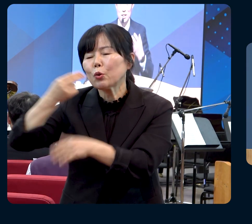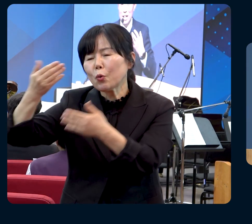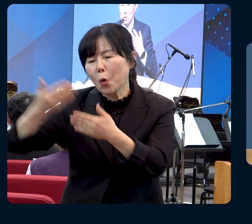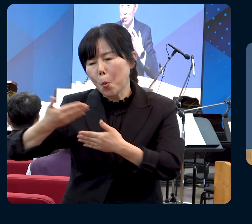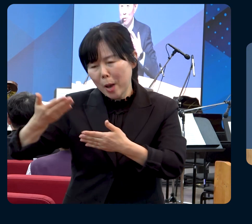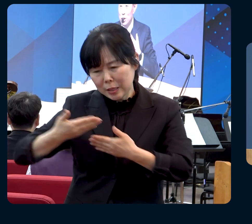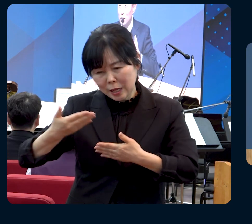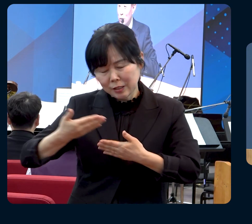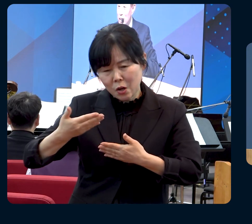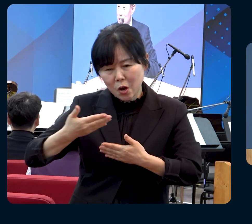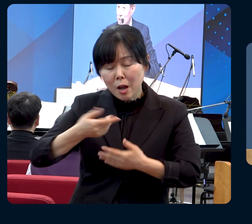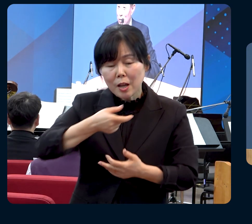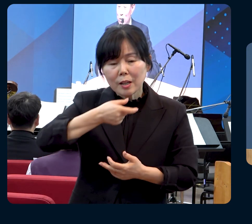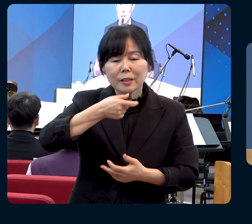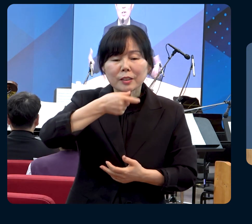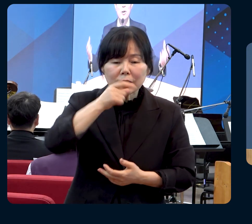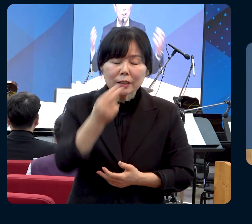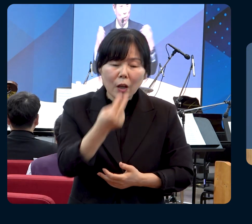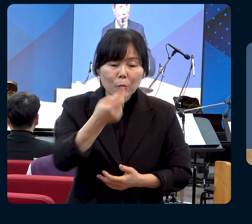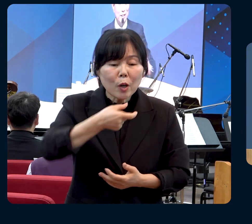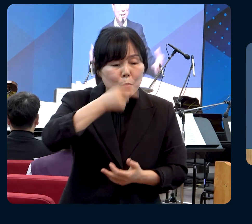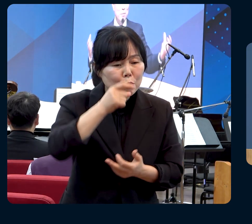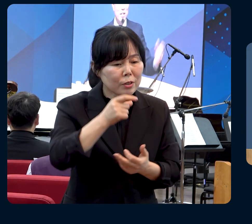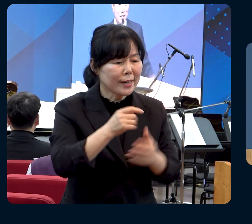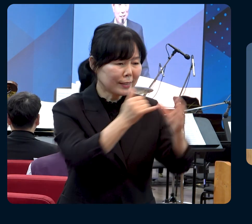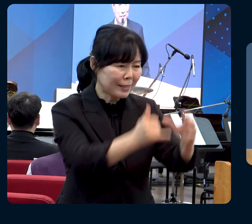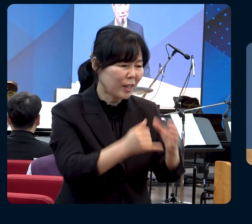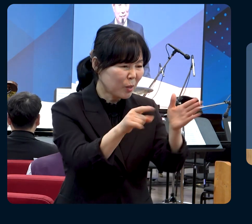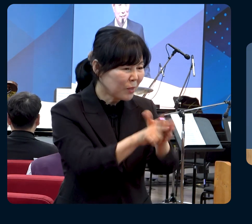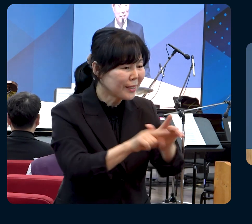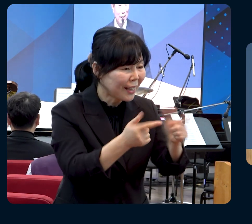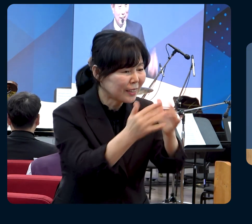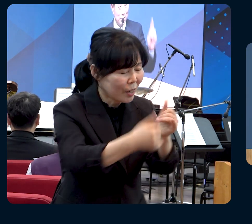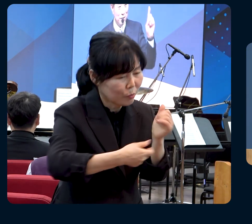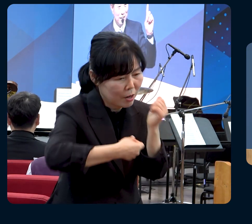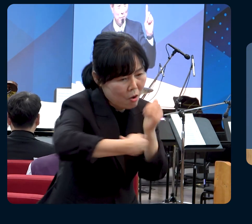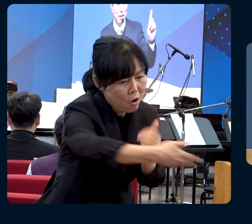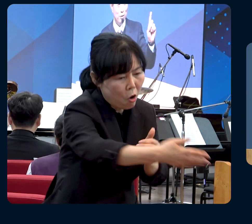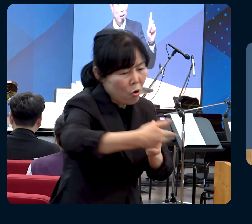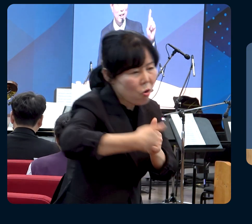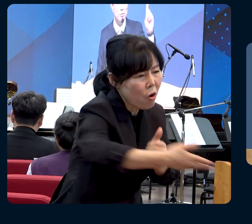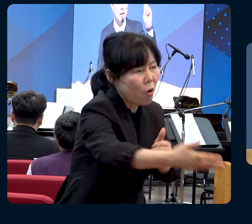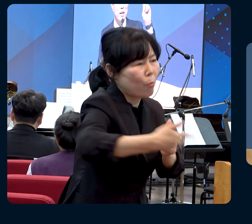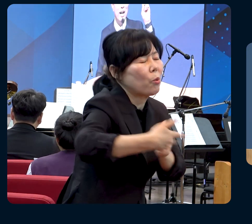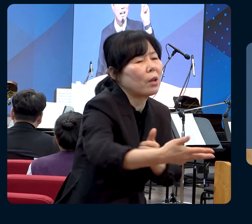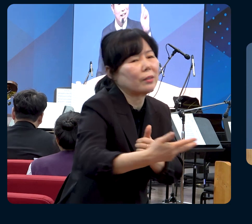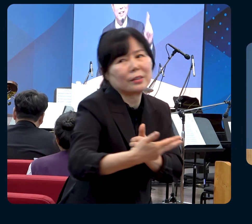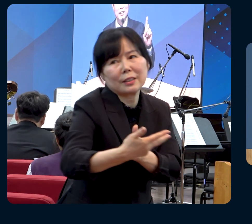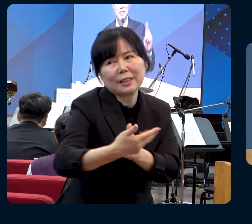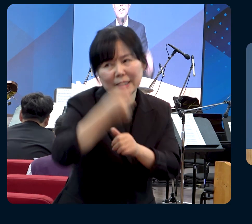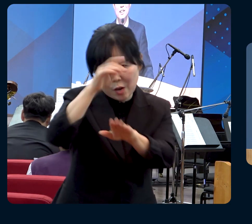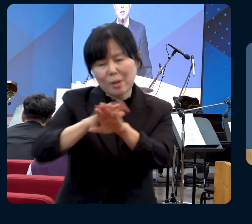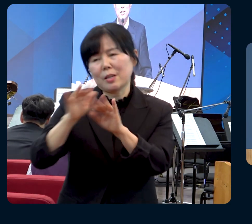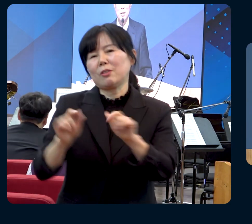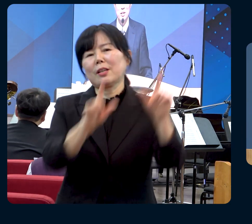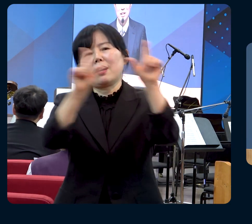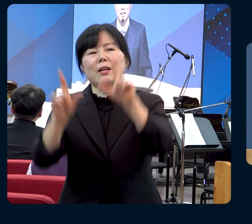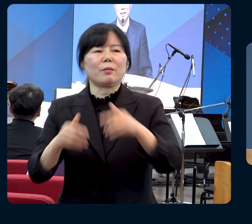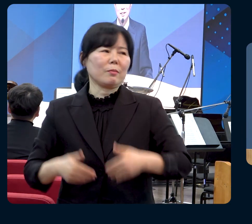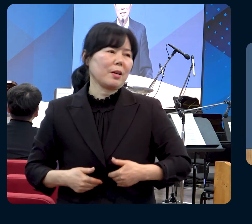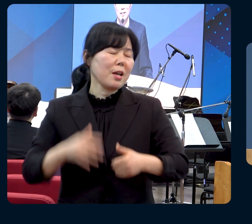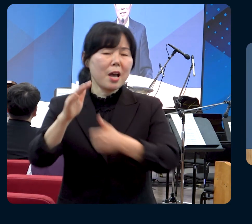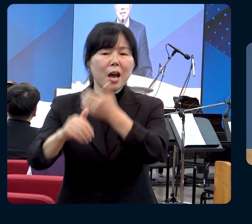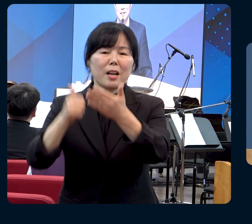그리고 그 생수가 우리를 통해 세상으로 흘러가도록 하는 예배자, 하나님을 예배하고 하나님을 예배하게 하는 그런